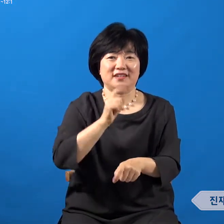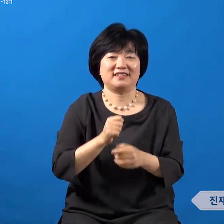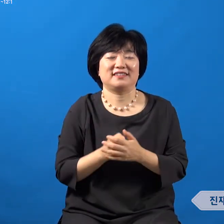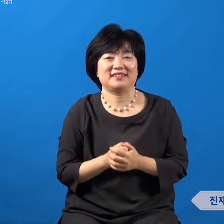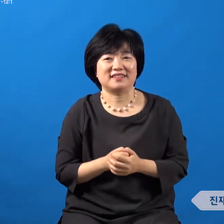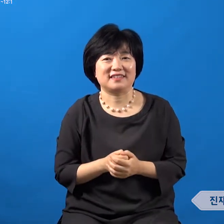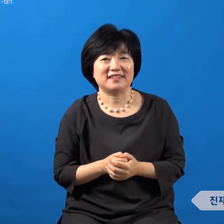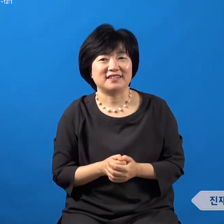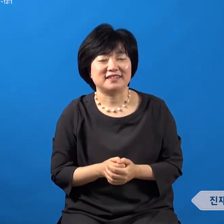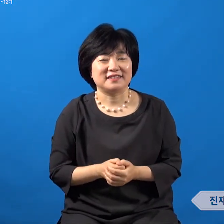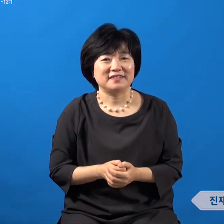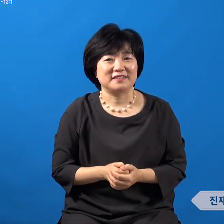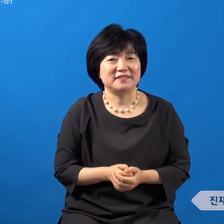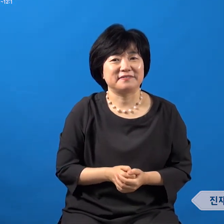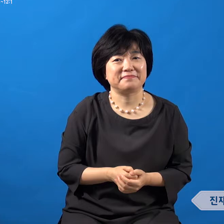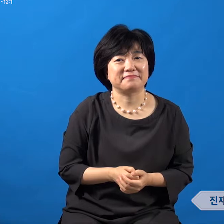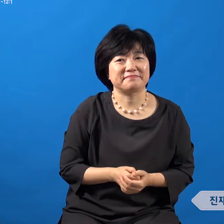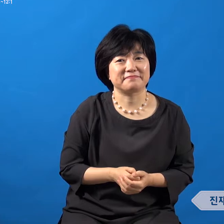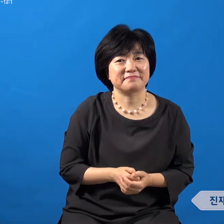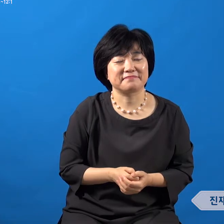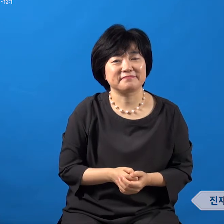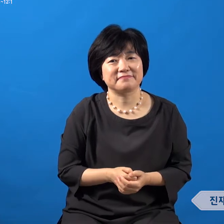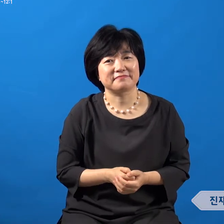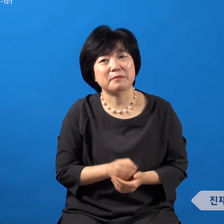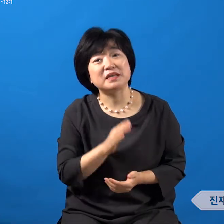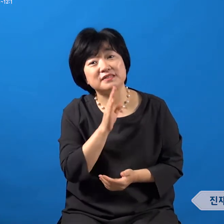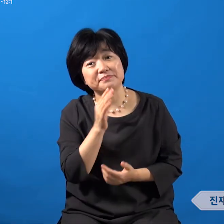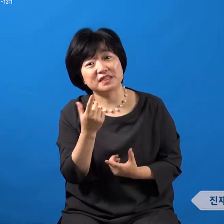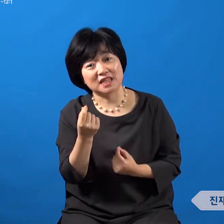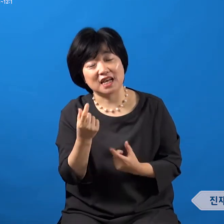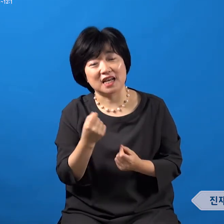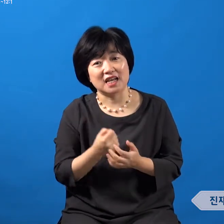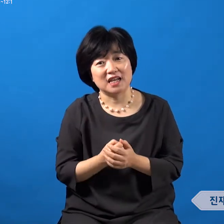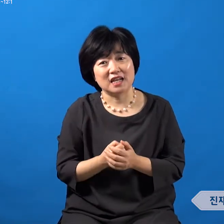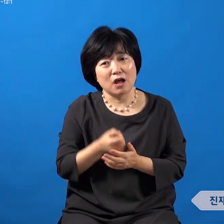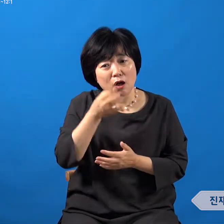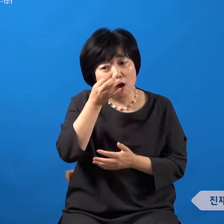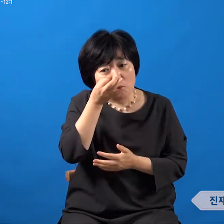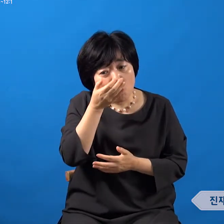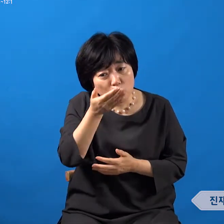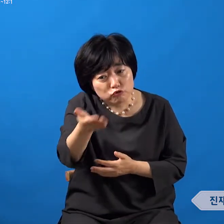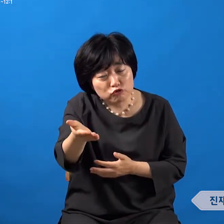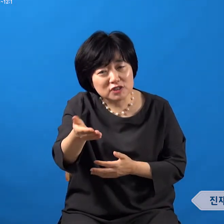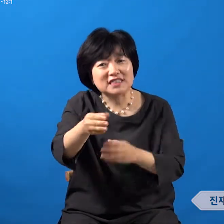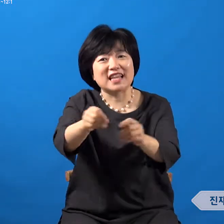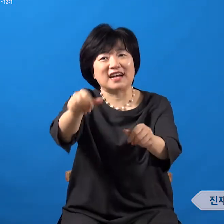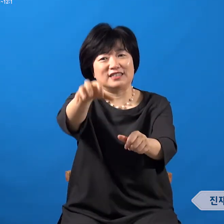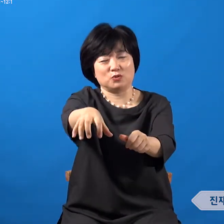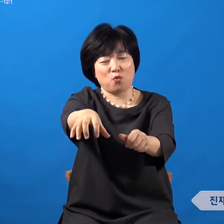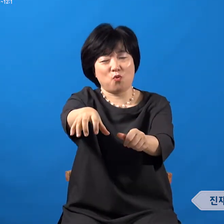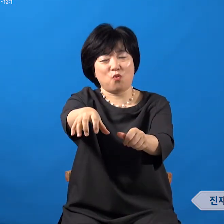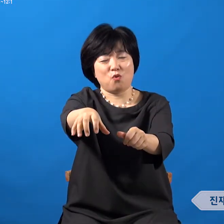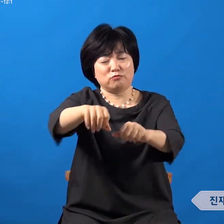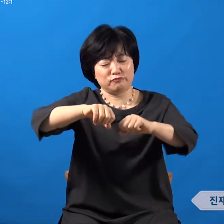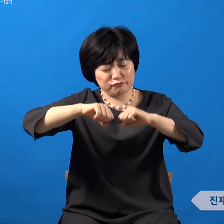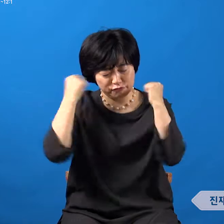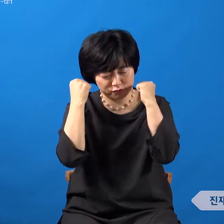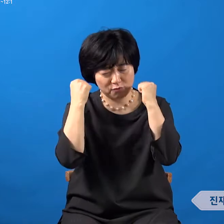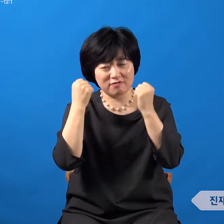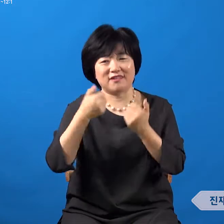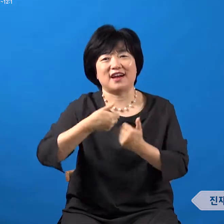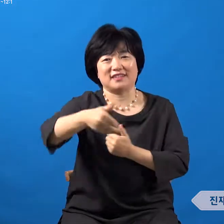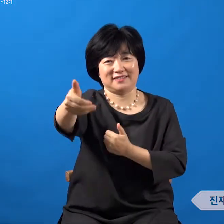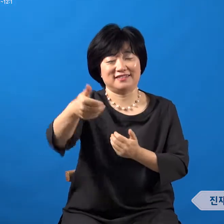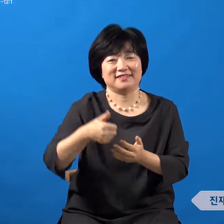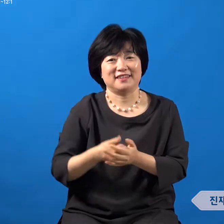나아갔다라고 말씀하고 계심을 봅니다. 그렇습니다. 보여준 땅으로 떠나는 것